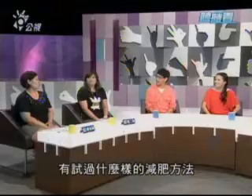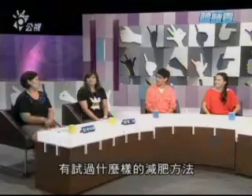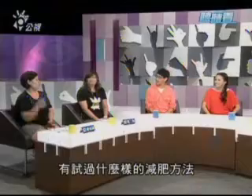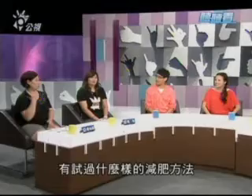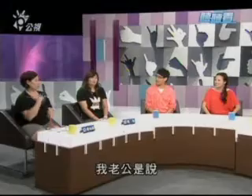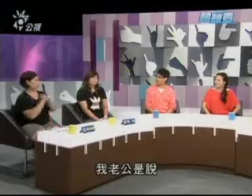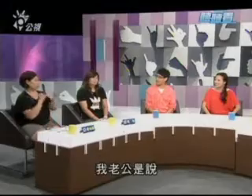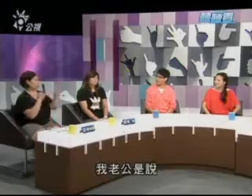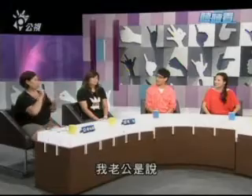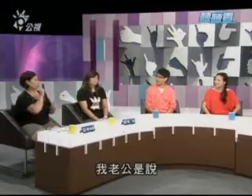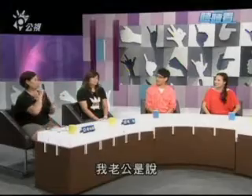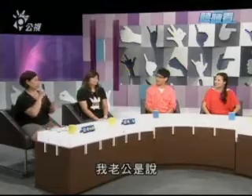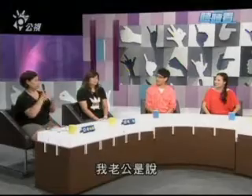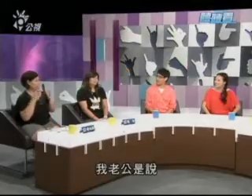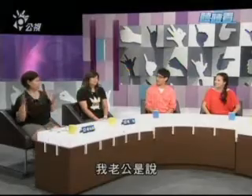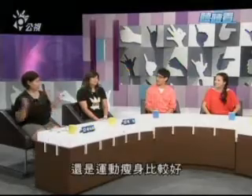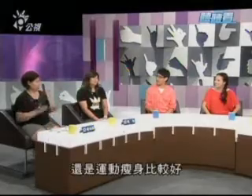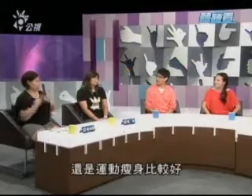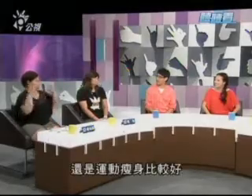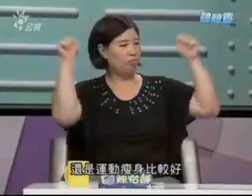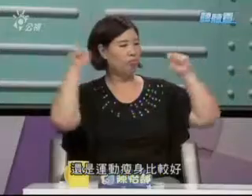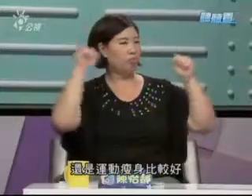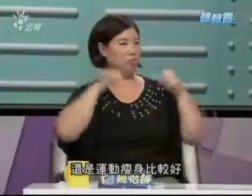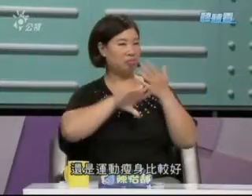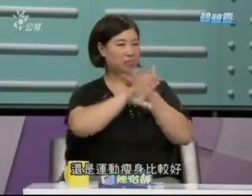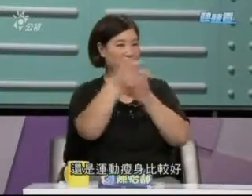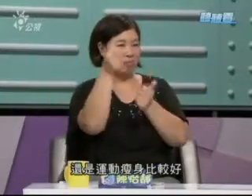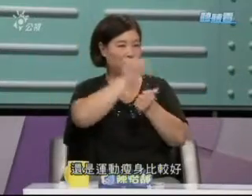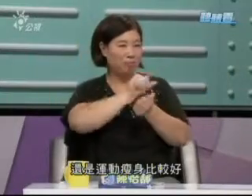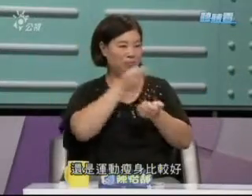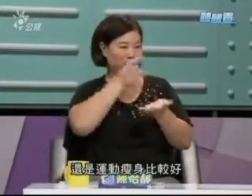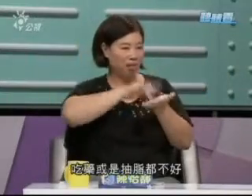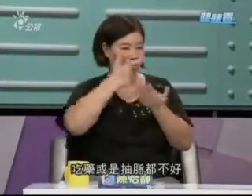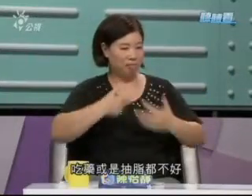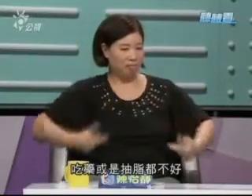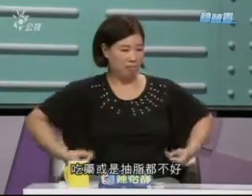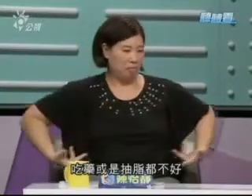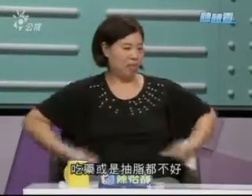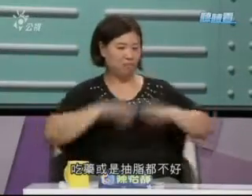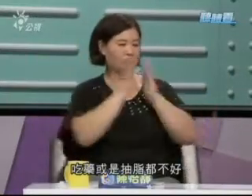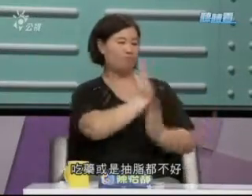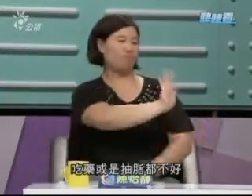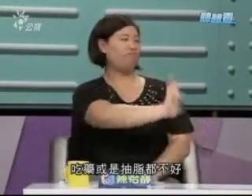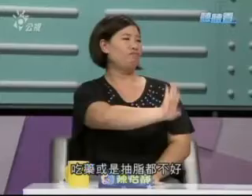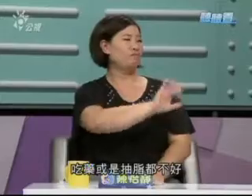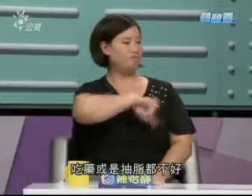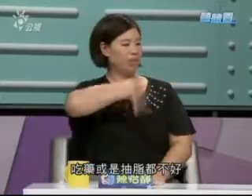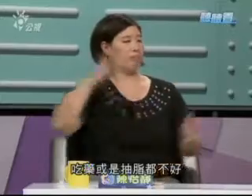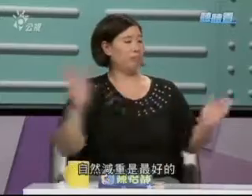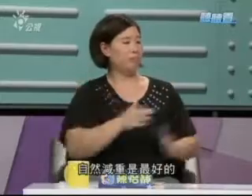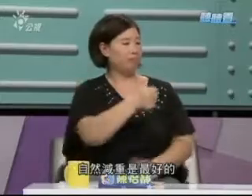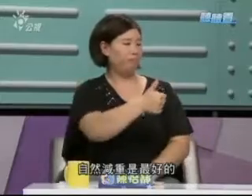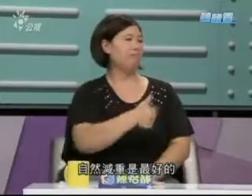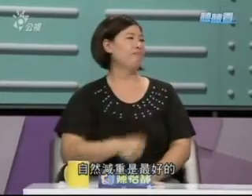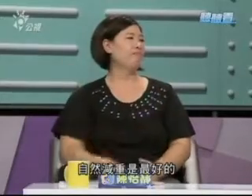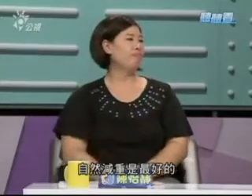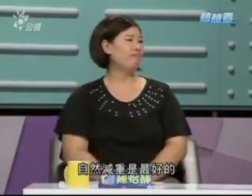法？ 我老公是说还是运动瘦身比较好，吃药或是抽脂都不好，自然减重是最好